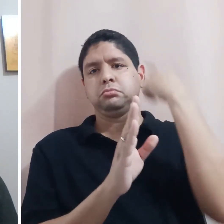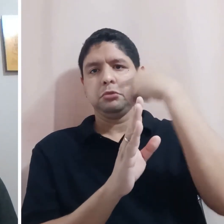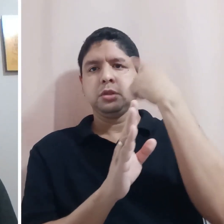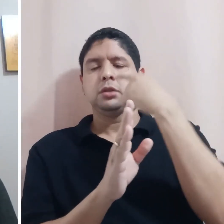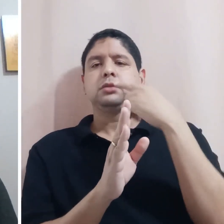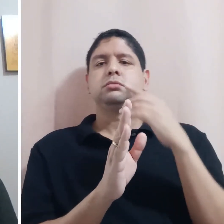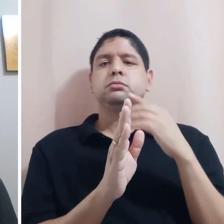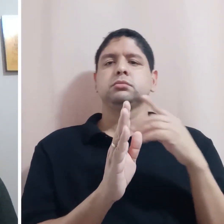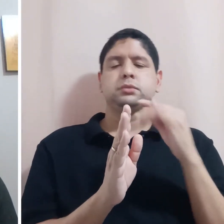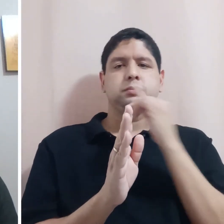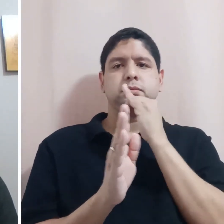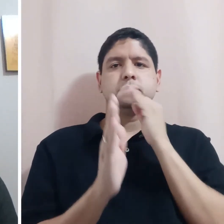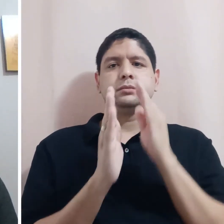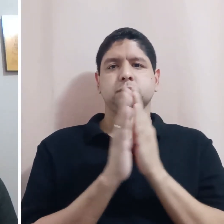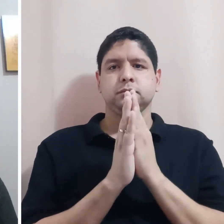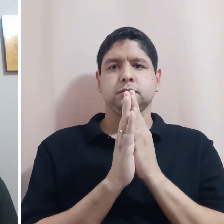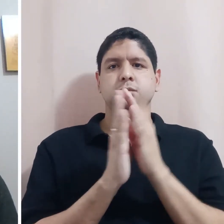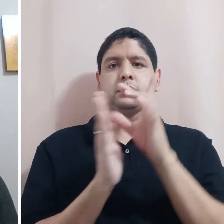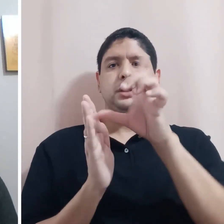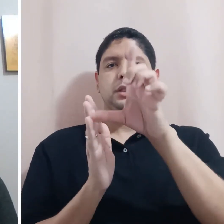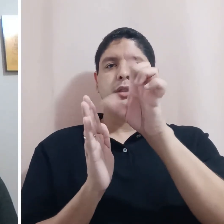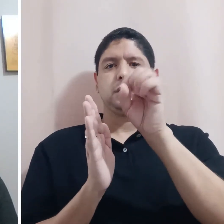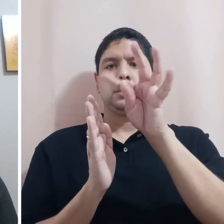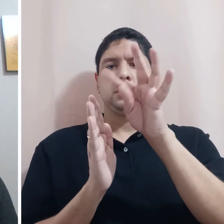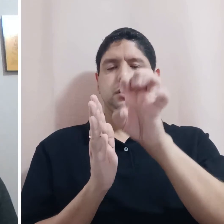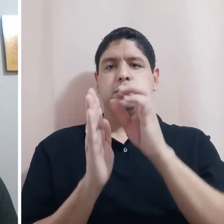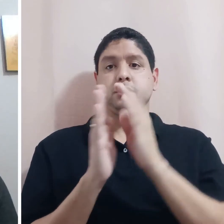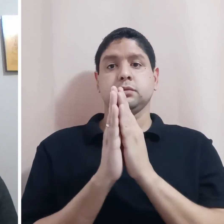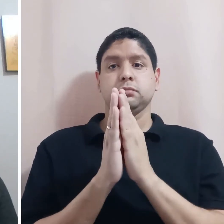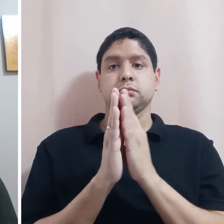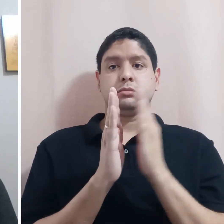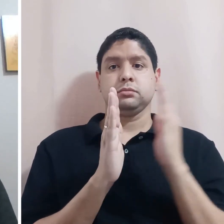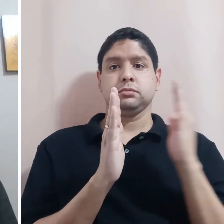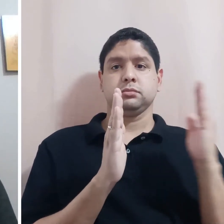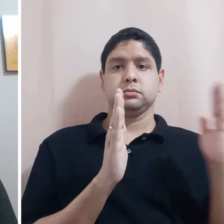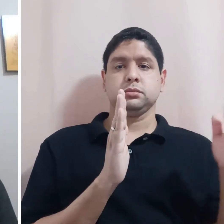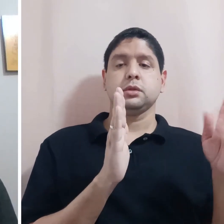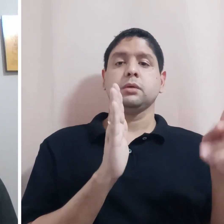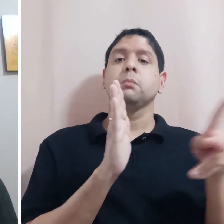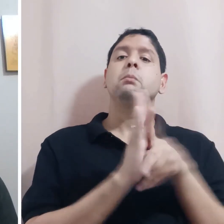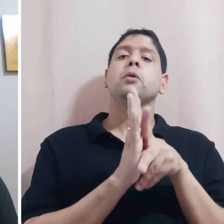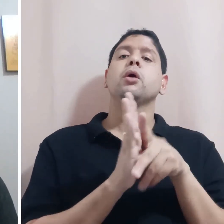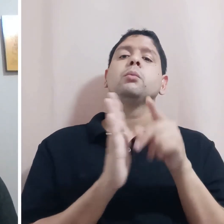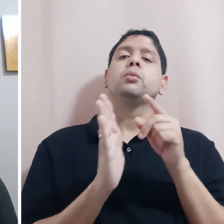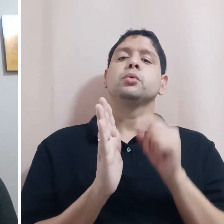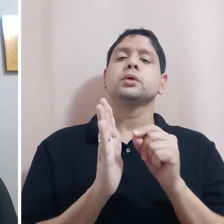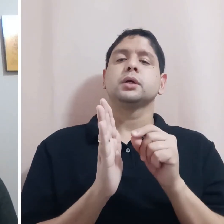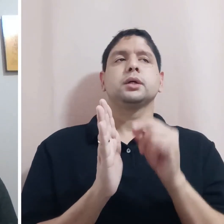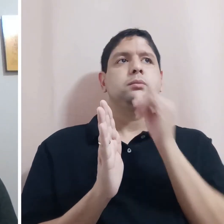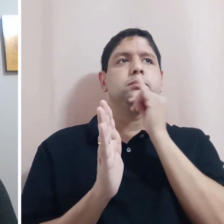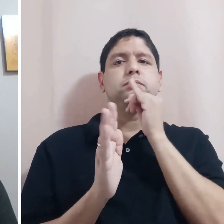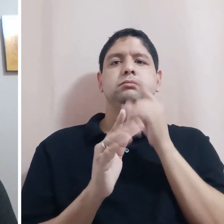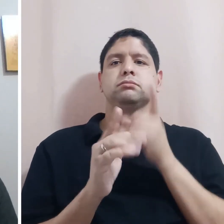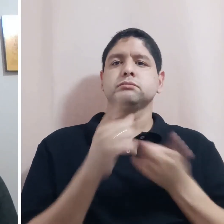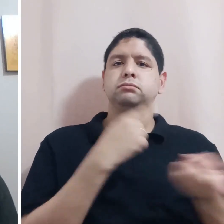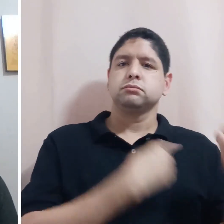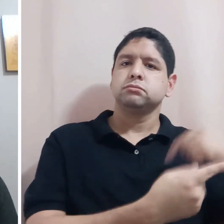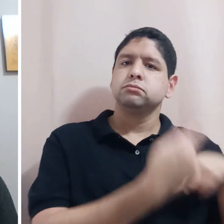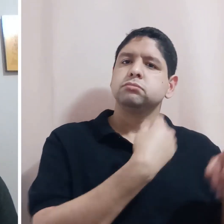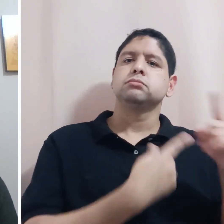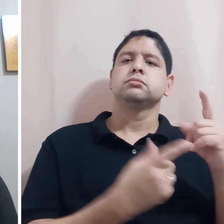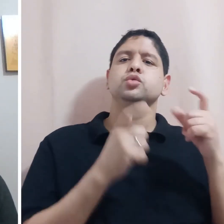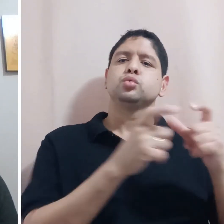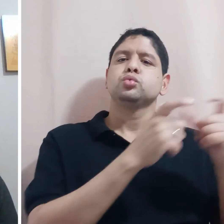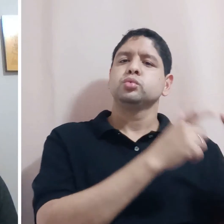entre Espanha e Portugal, né? Então, assim, para o lado leste, né, do mapa, tudo que ficasse a leste